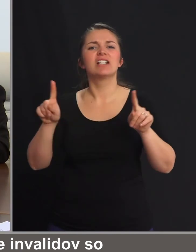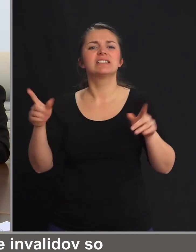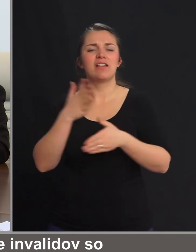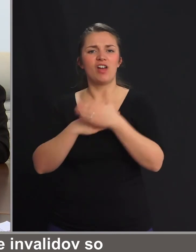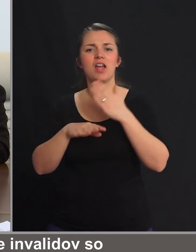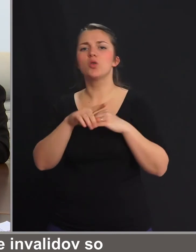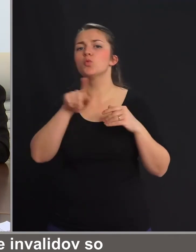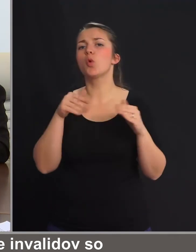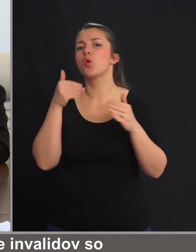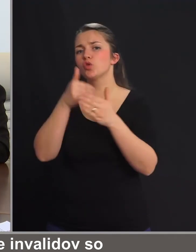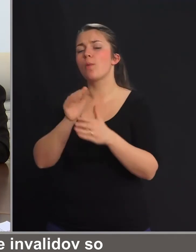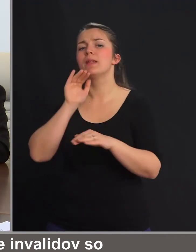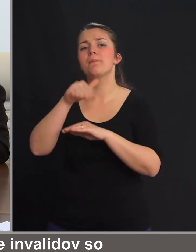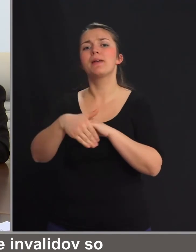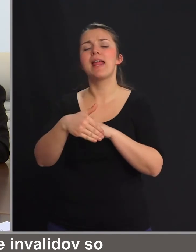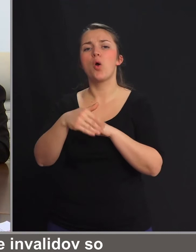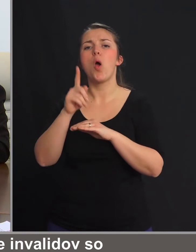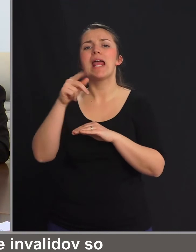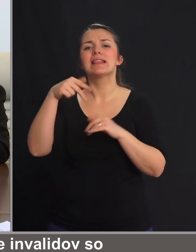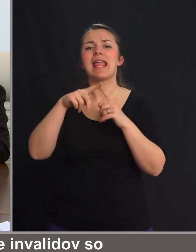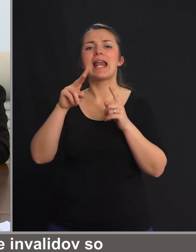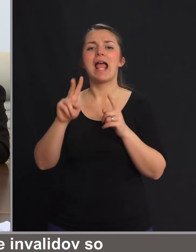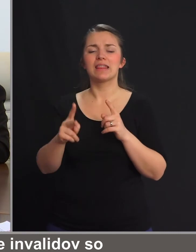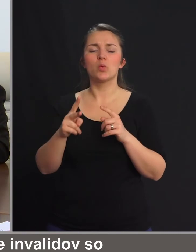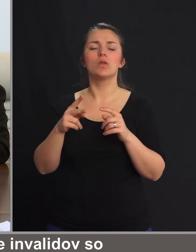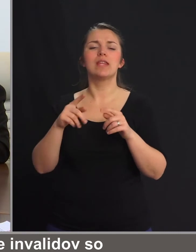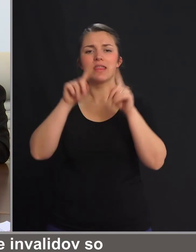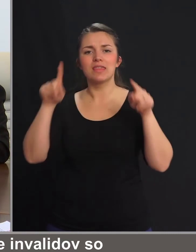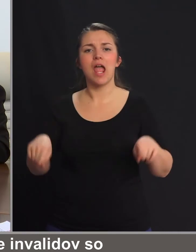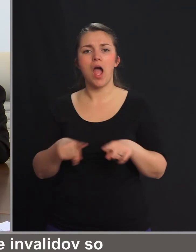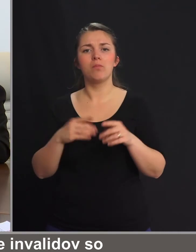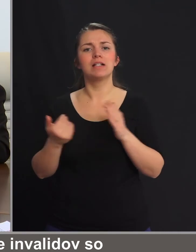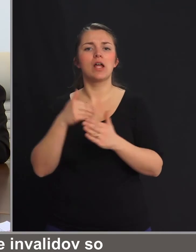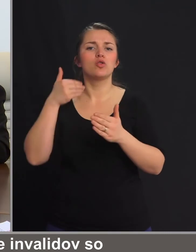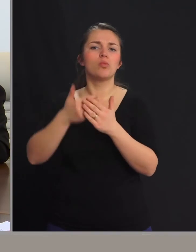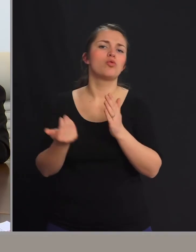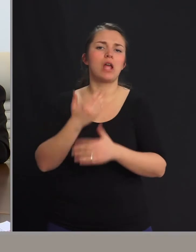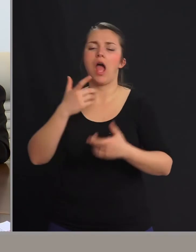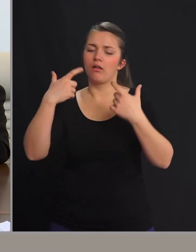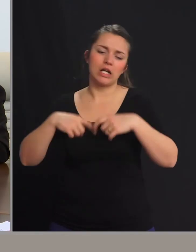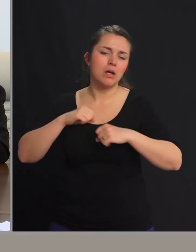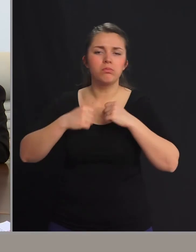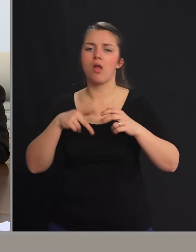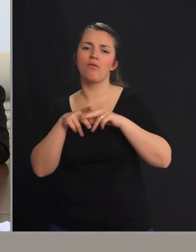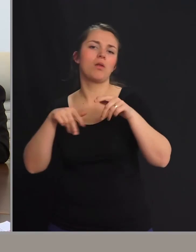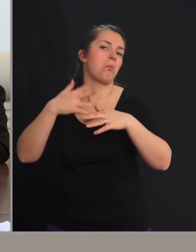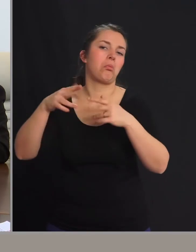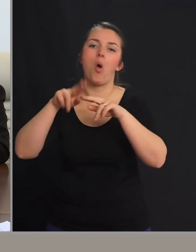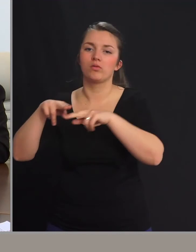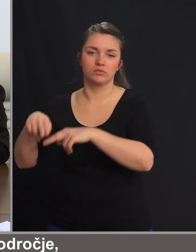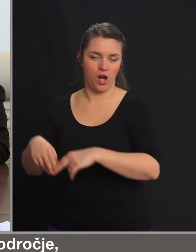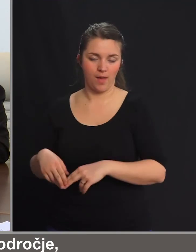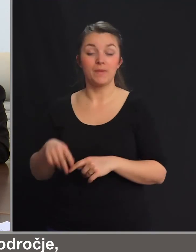posamezne vrste invalidov so dostopni preko interaktivnih tabl za dostopno, za gibalno in